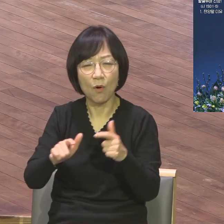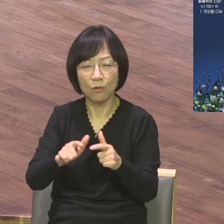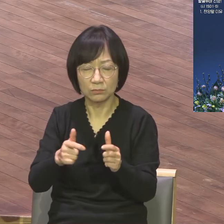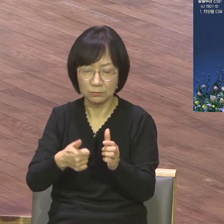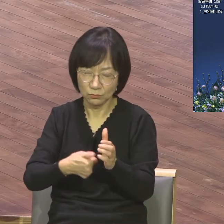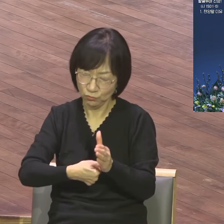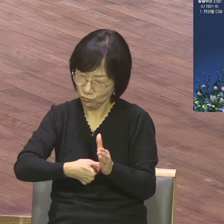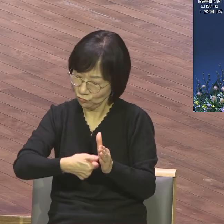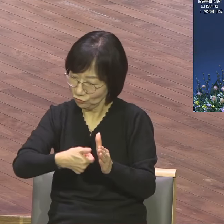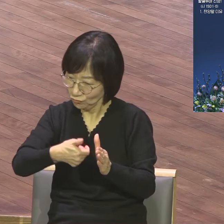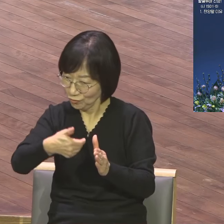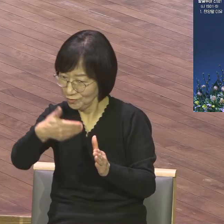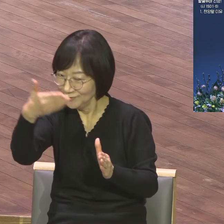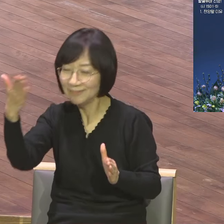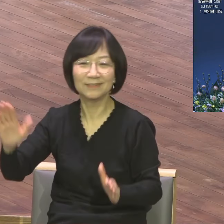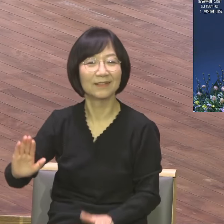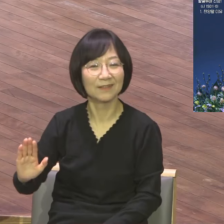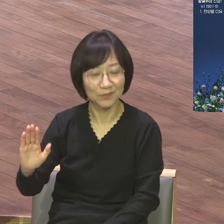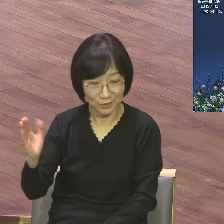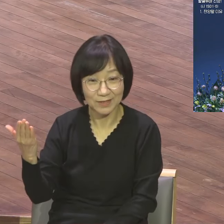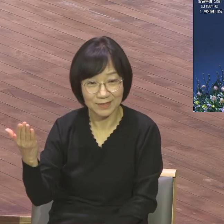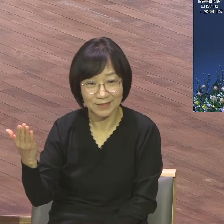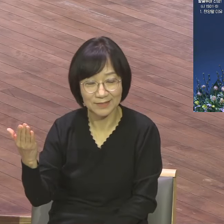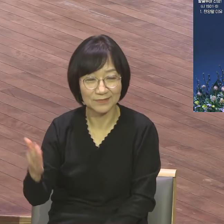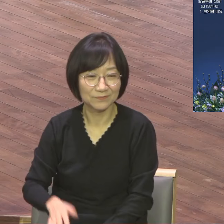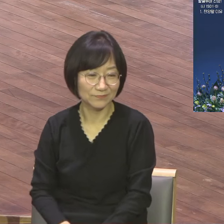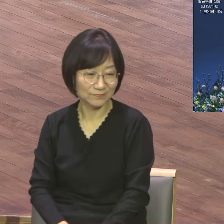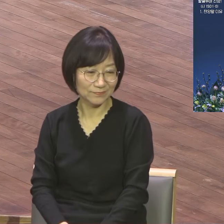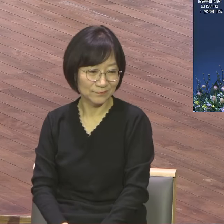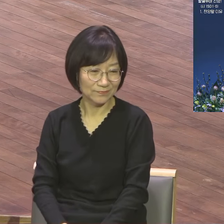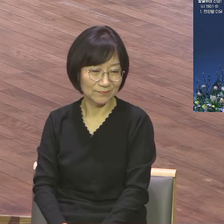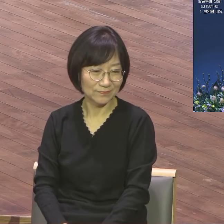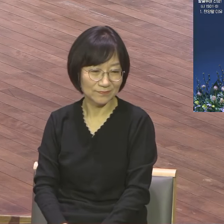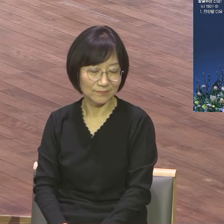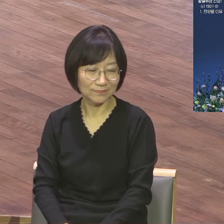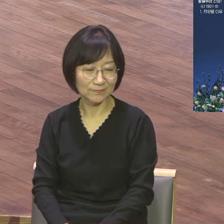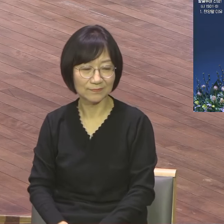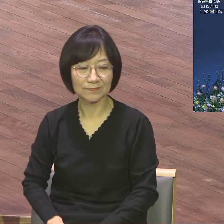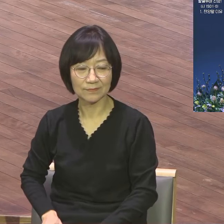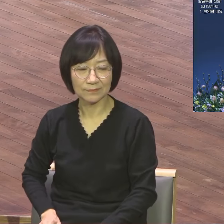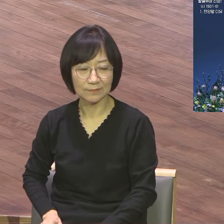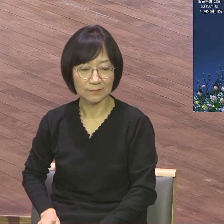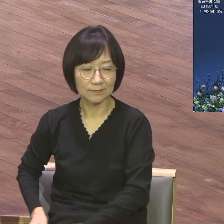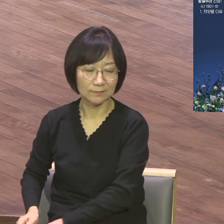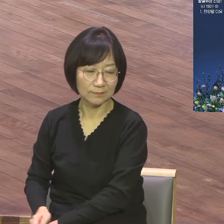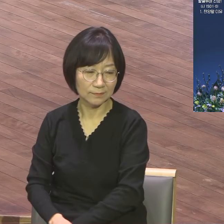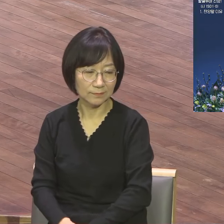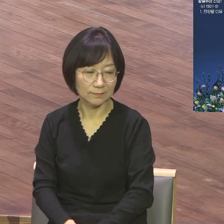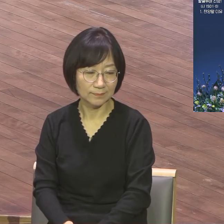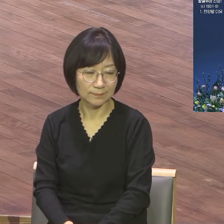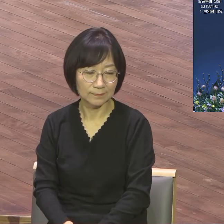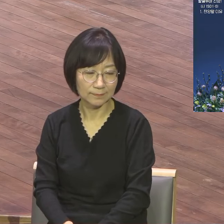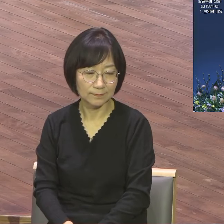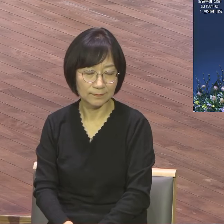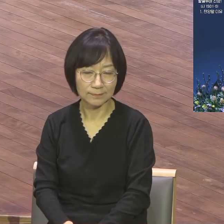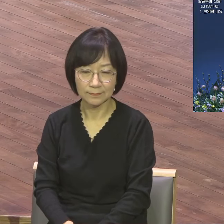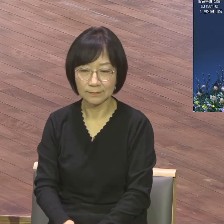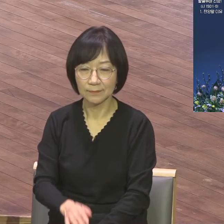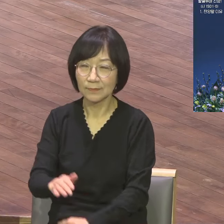중요한 것은 우리의 삶이 하나님의